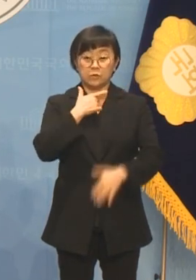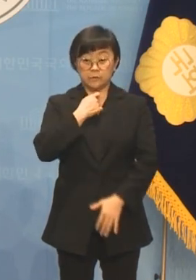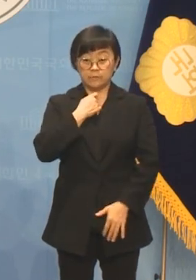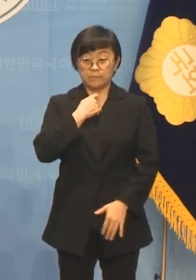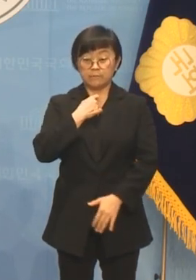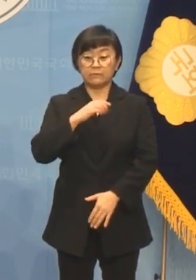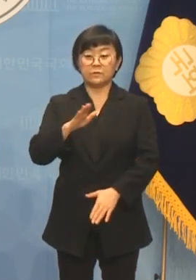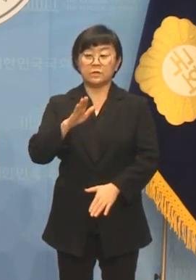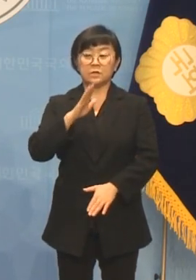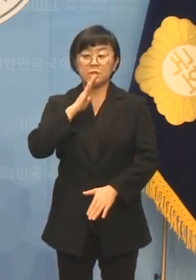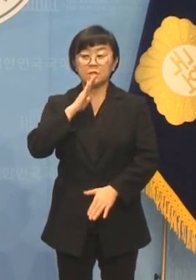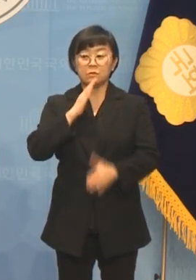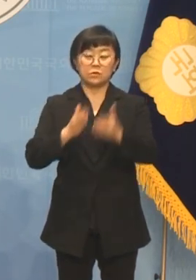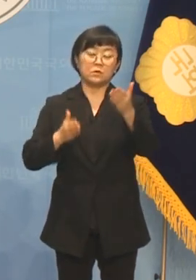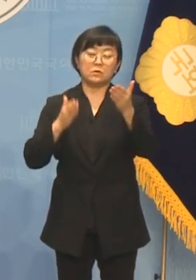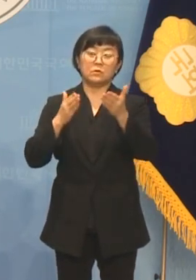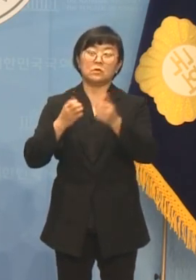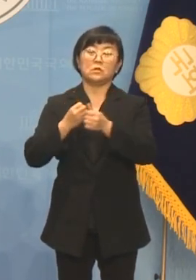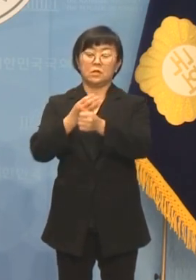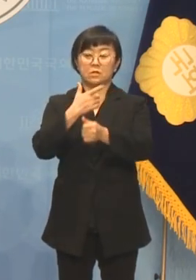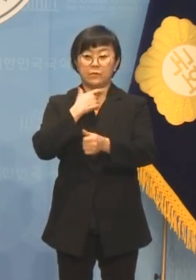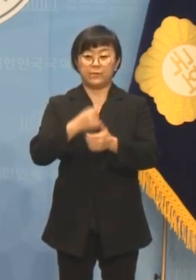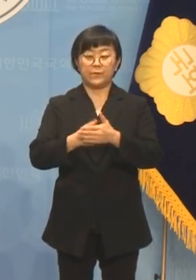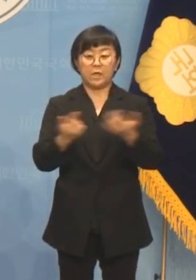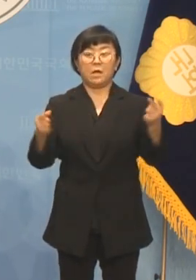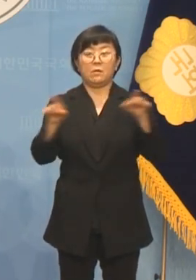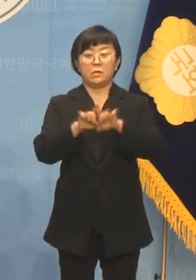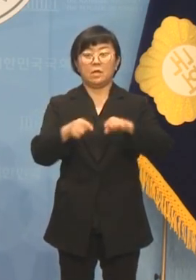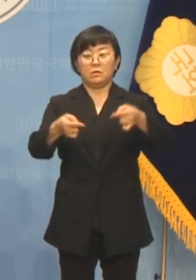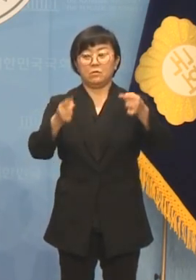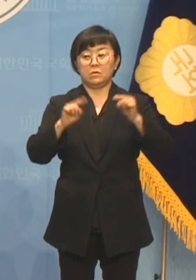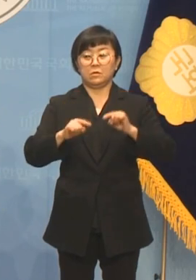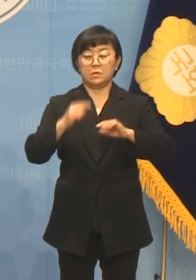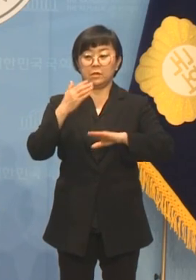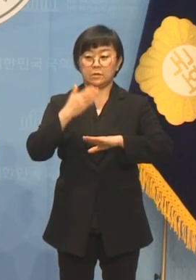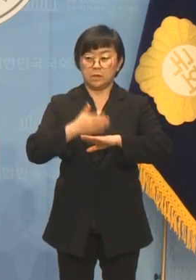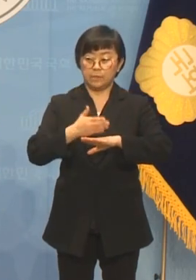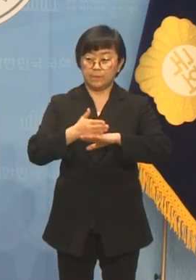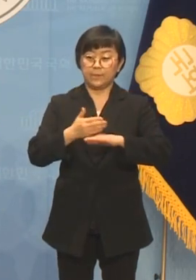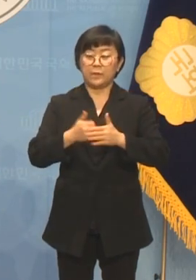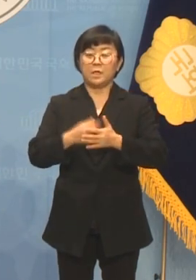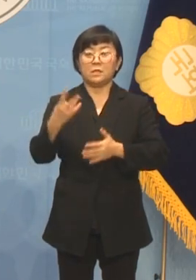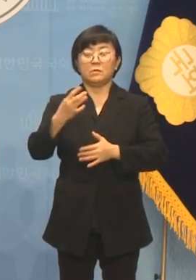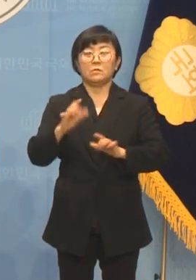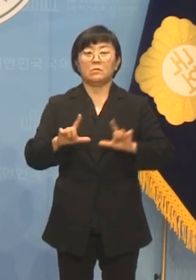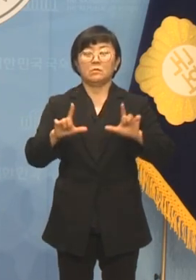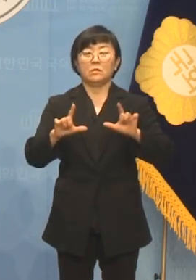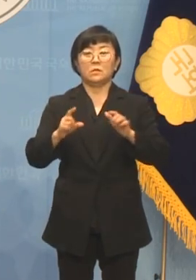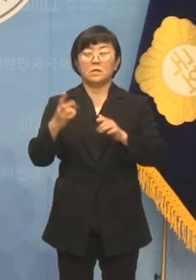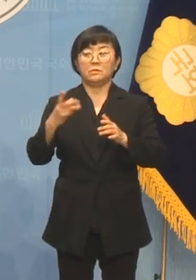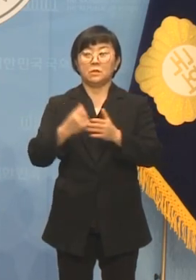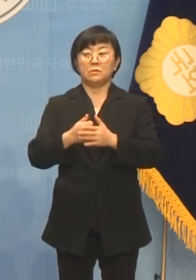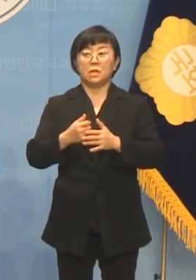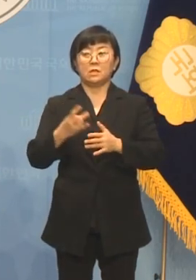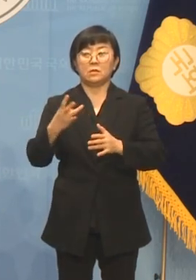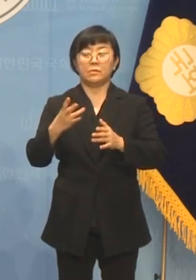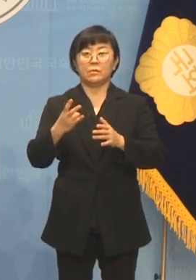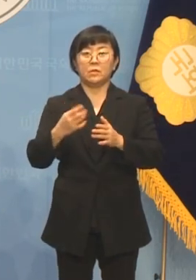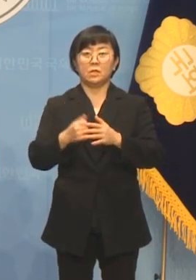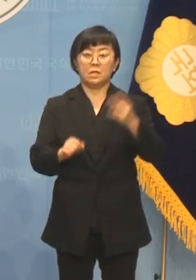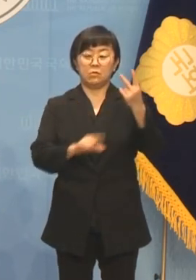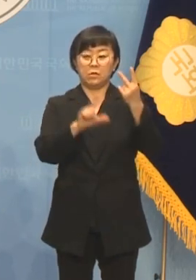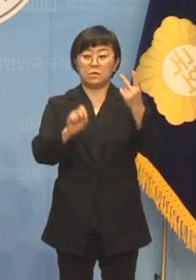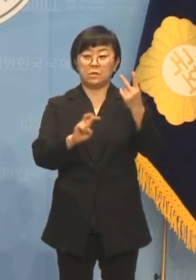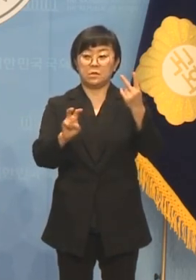진심으로 닿기를 기대합니다. 함께해 주셔서 감사합니다. 2024년